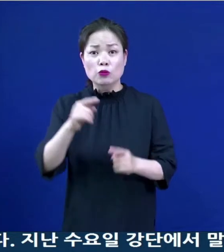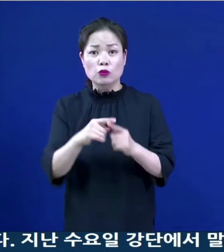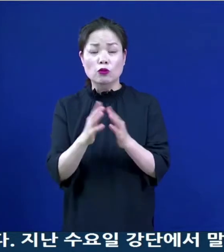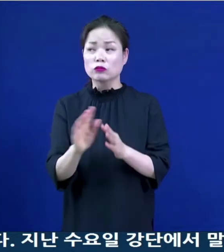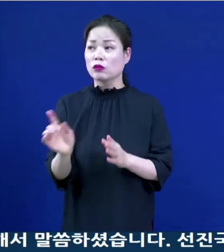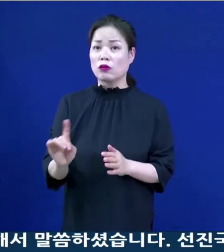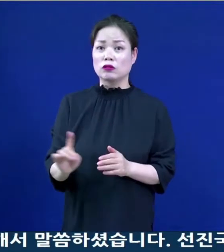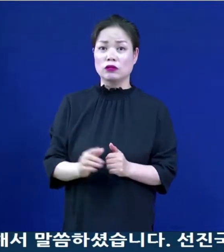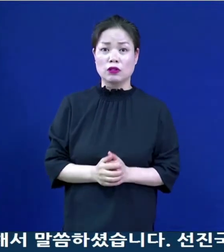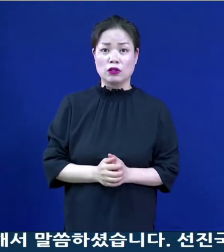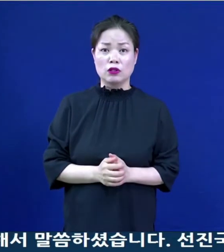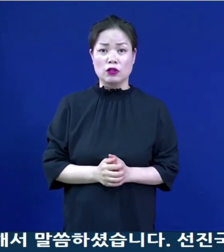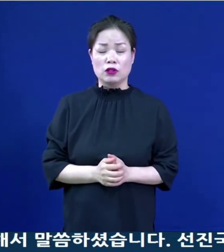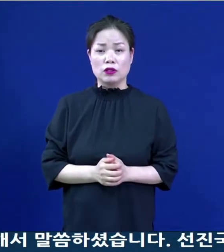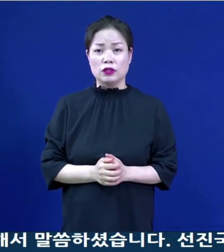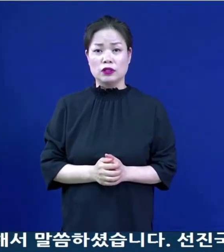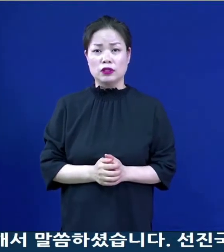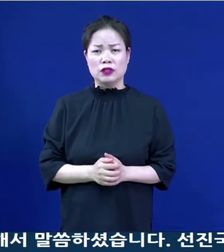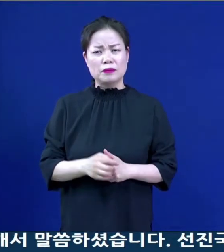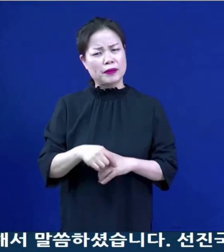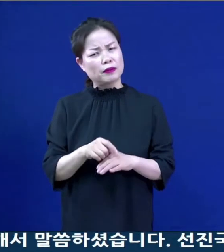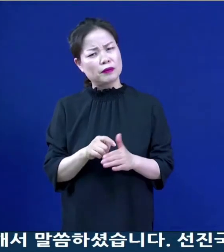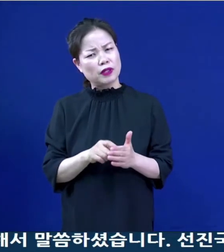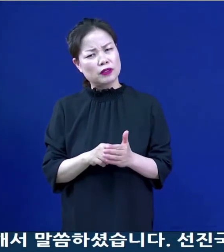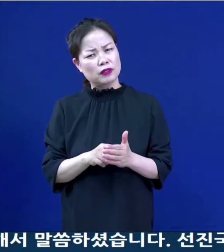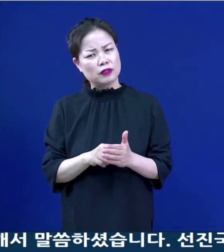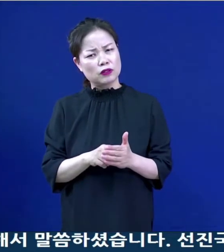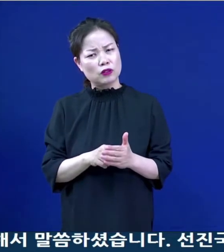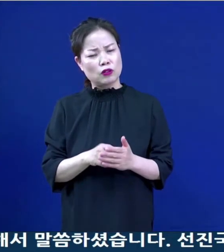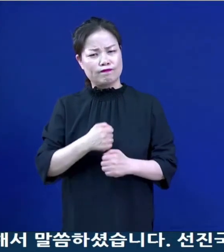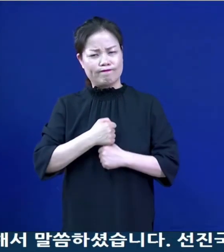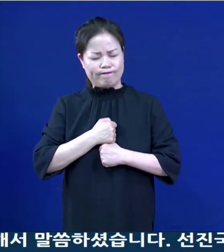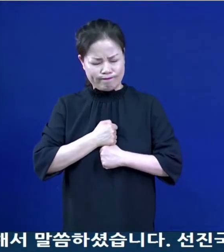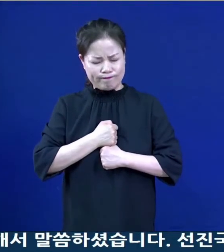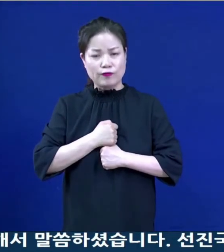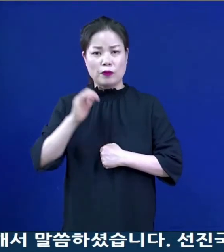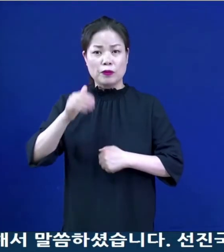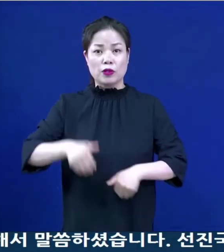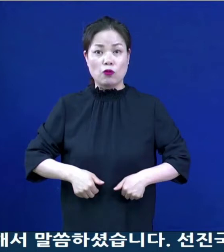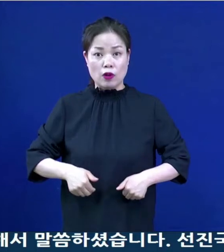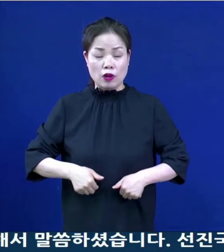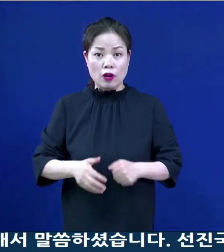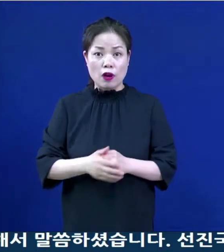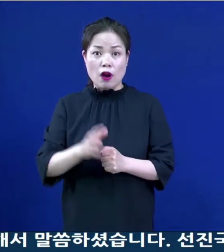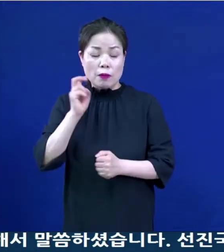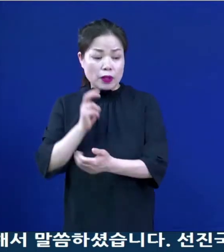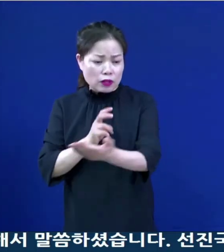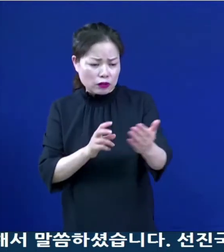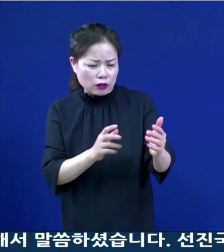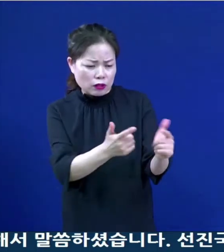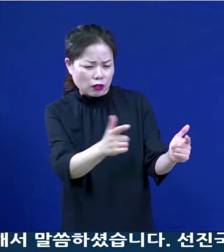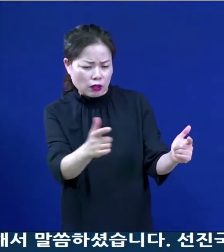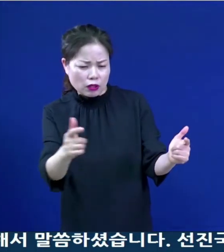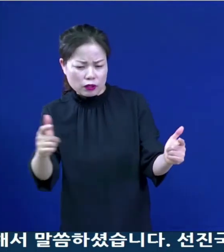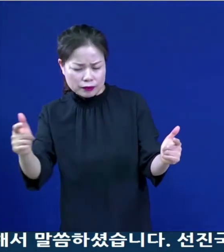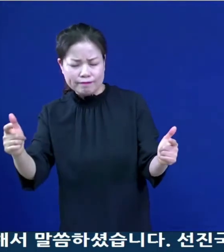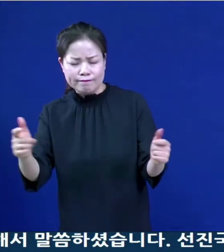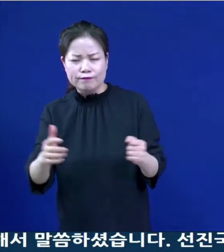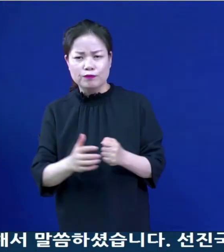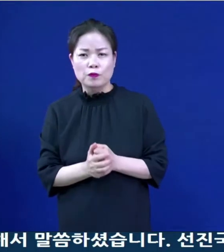건가? 우리가 이 마음에 경각심이 있어야 되는 거죠. 아마 여러 방향 중에